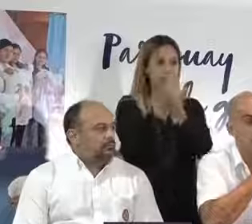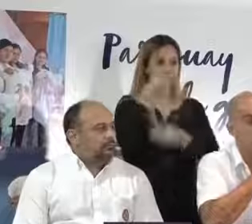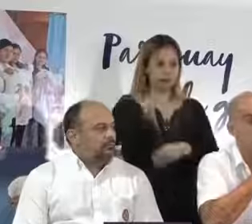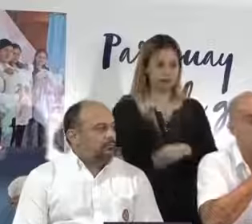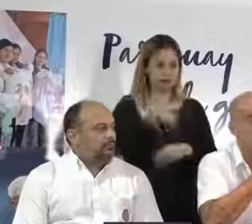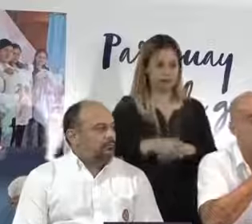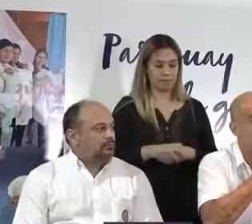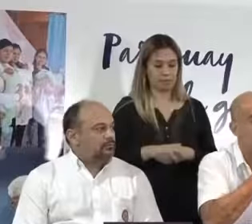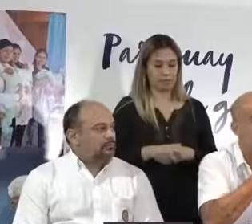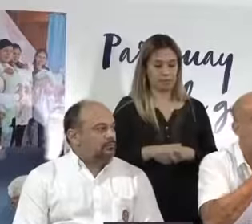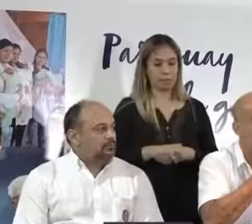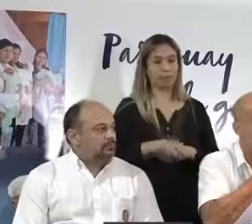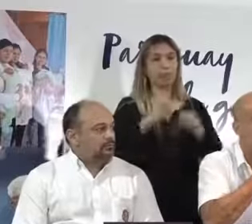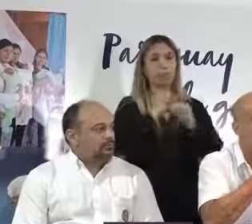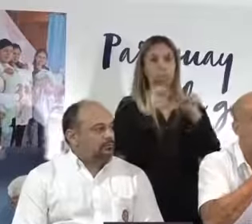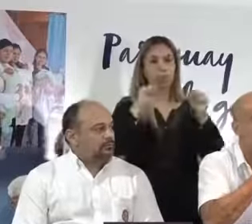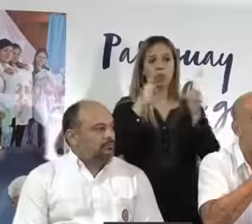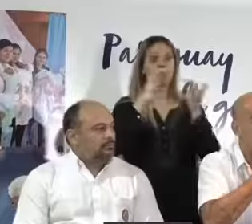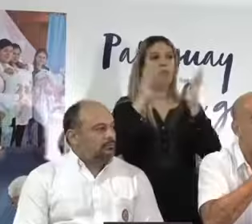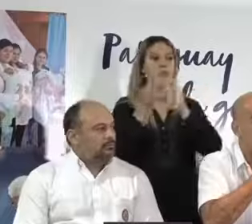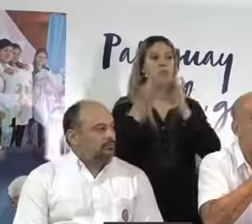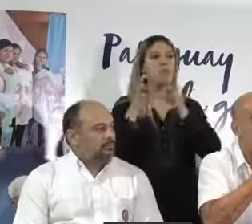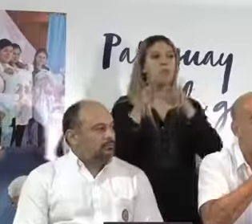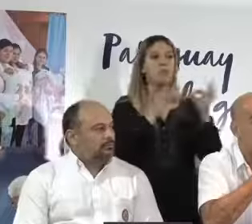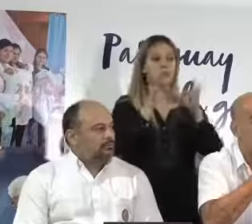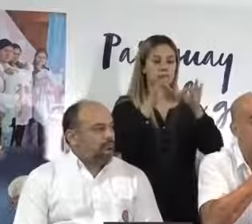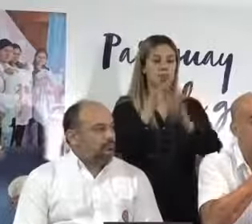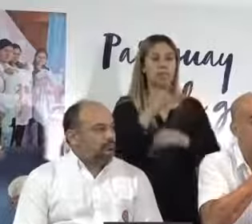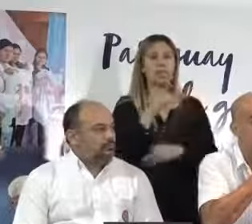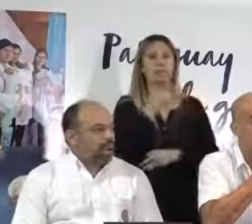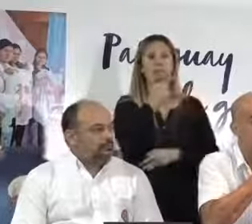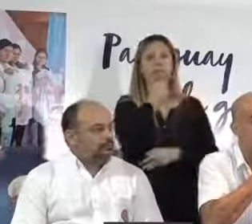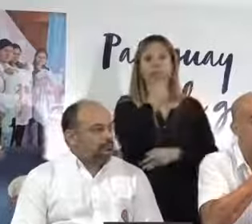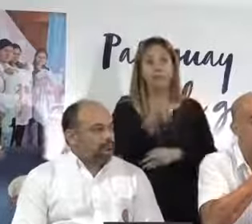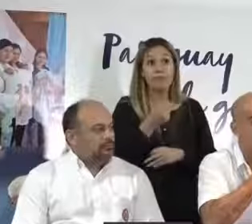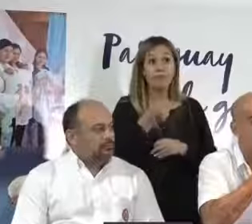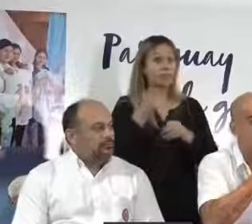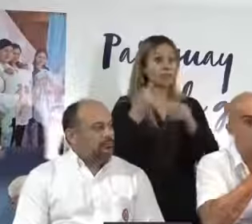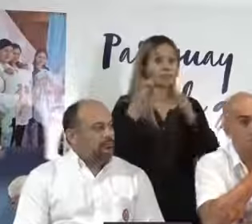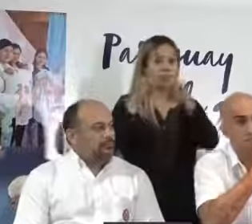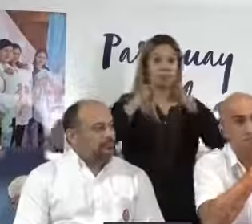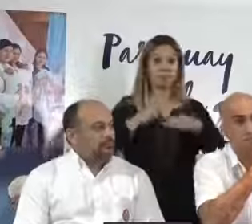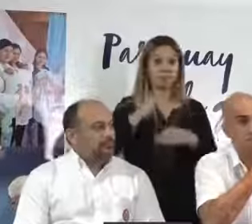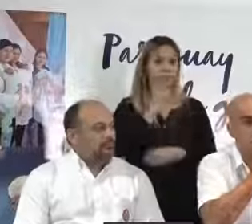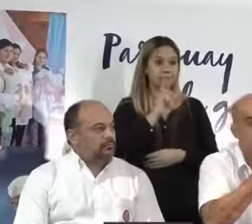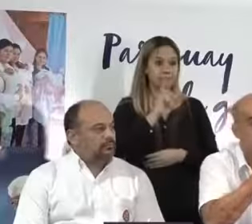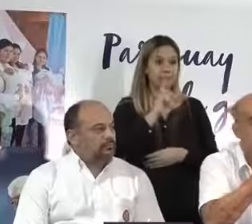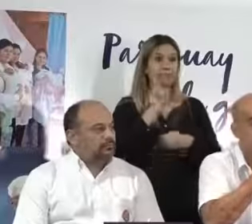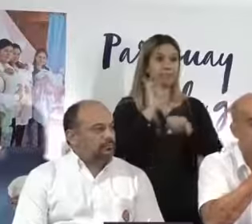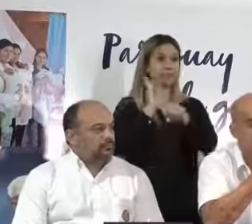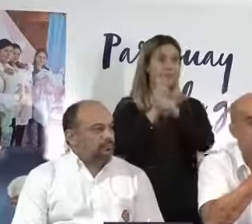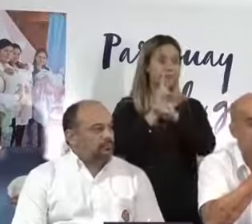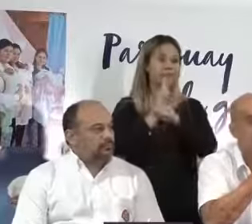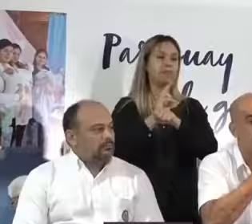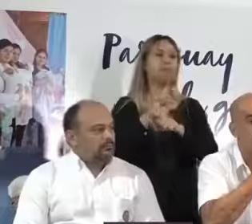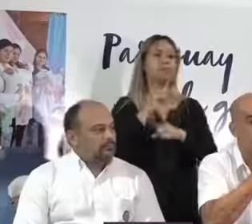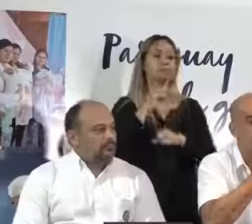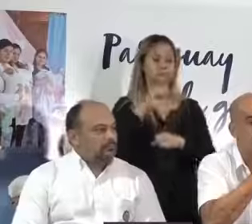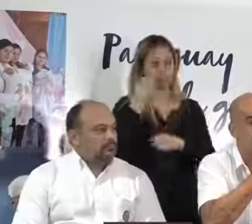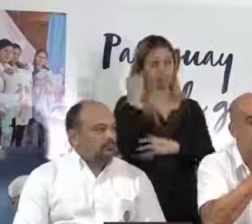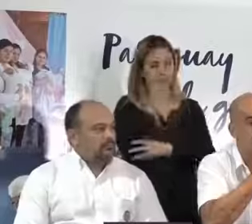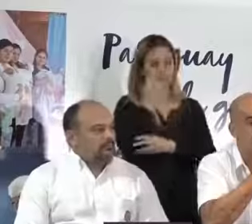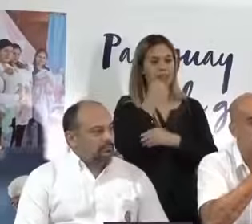hay cierto modo de transmisión. Entonces, la forma más efectiva de poder enfrentar al virus es